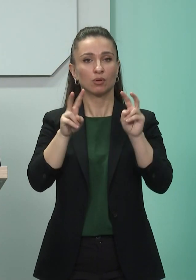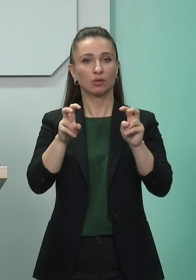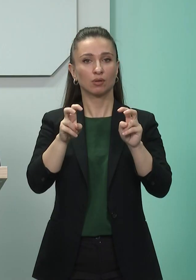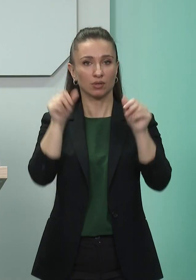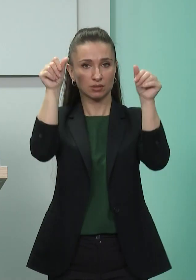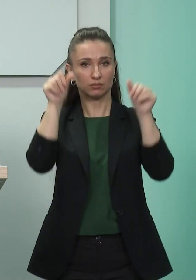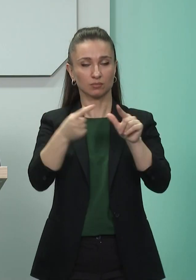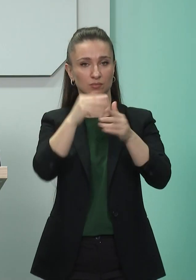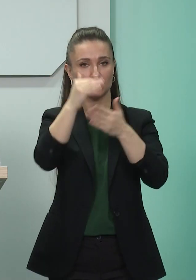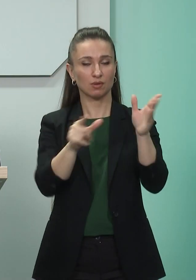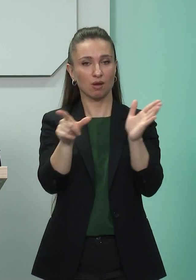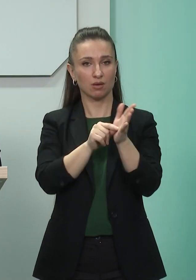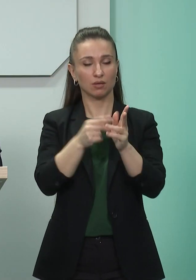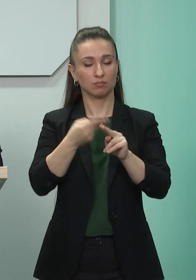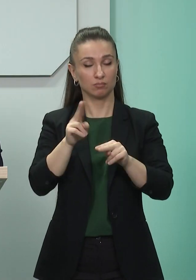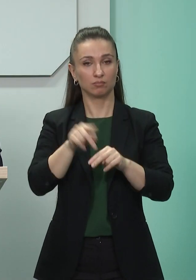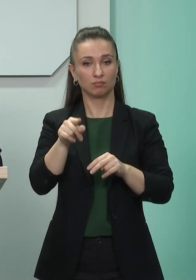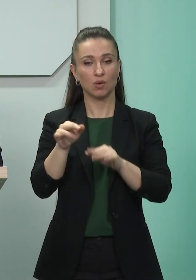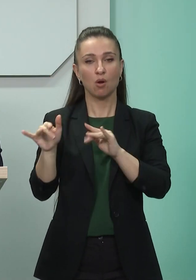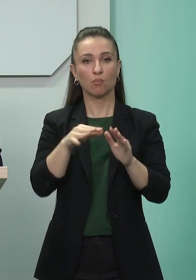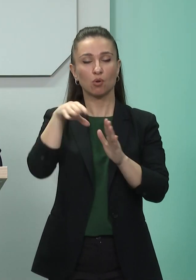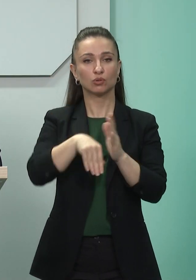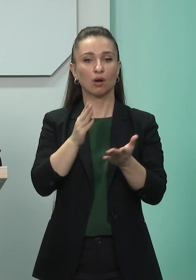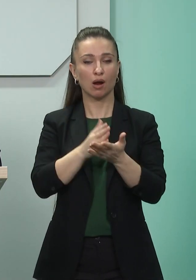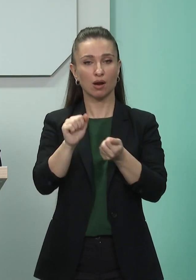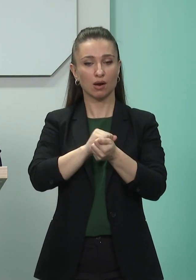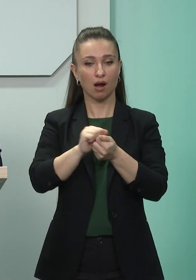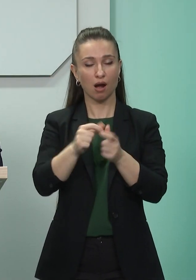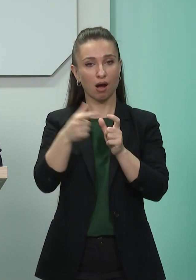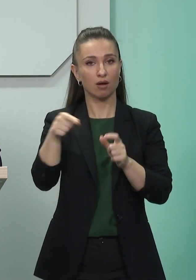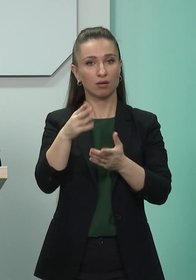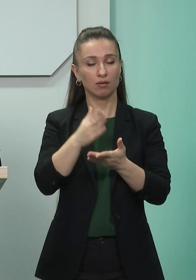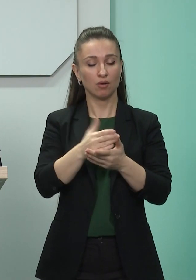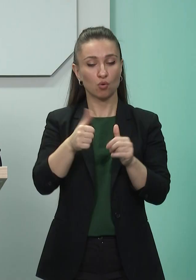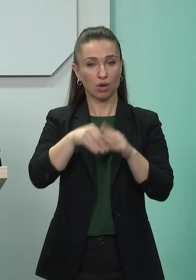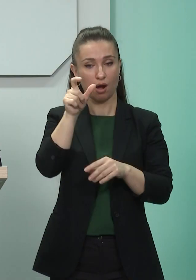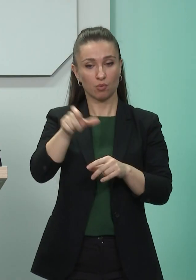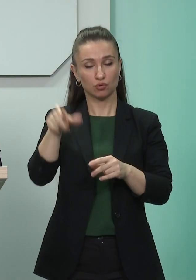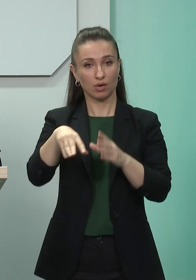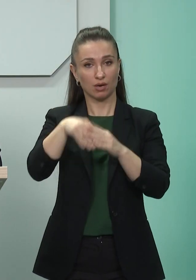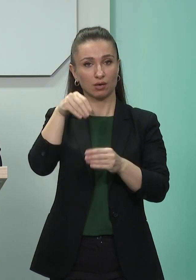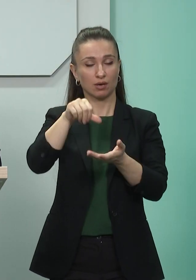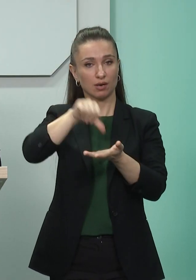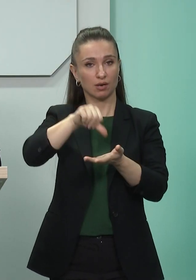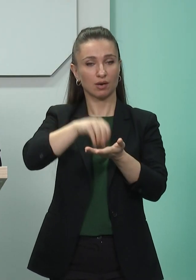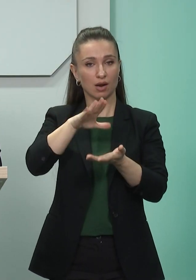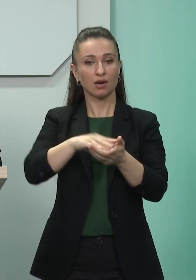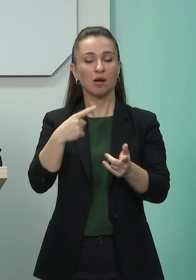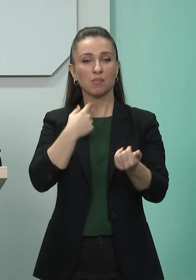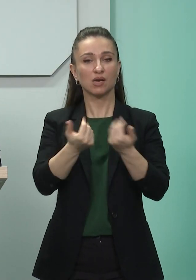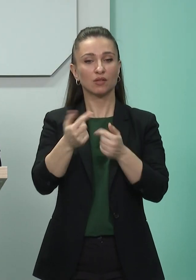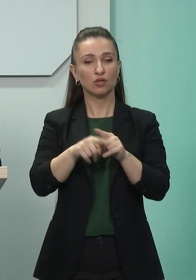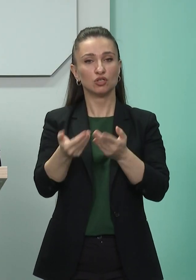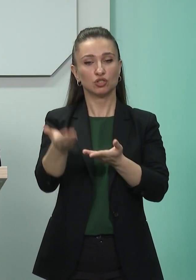წოდებულ კედლის სიებთან ერთად. ამასთანავე, პროცესში არსებობს ქაღალდის კვალი, როგორც ამ მომრჩევლის რეგისტრაციის, ისე ხმის